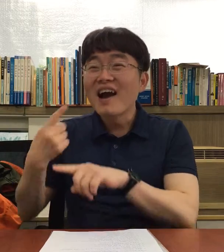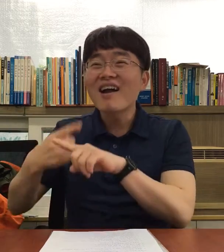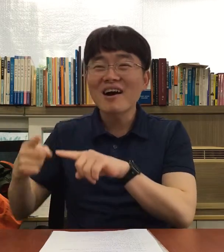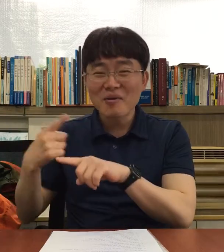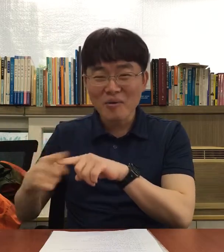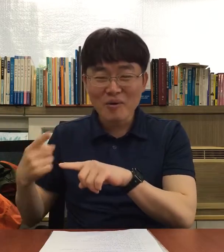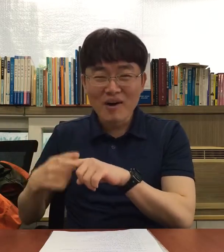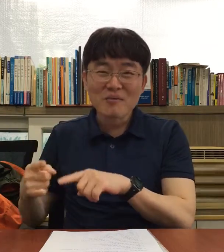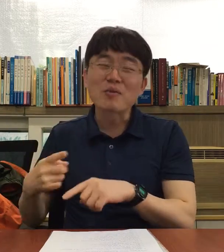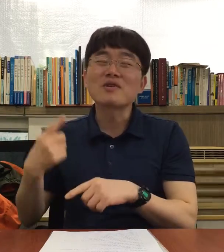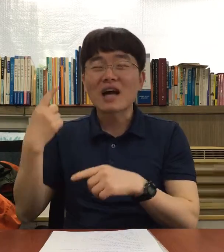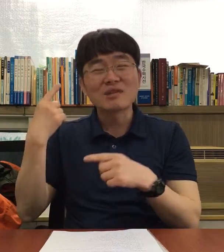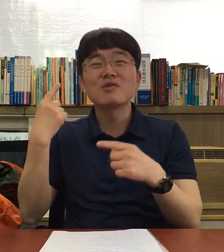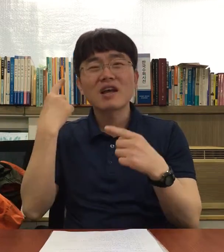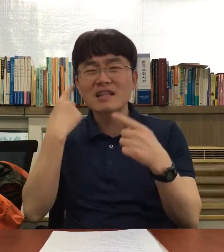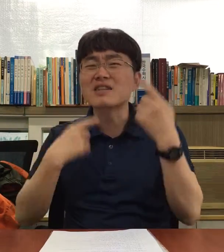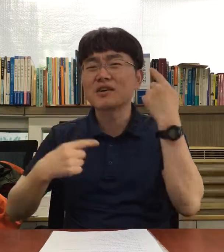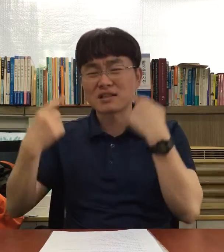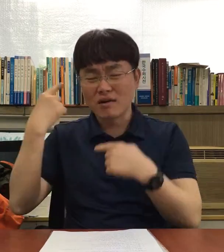칼 갖고 보통 그냥 가장 무난하게 상처가 나서